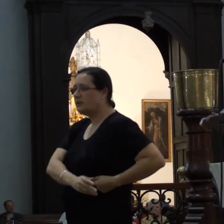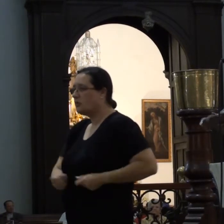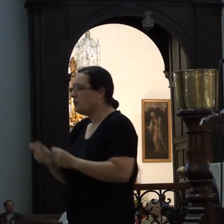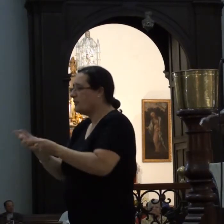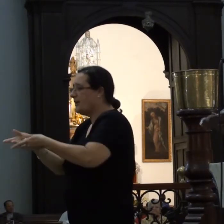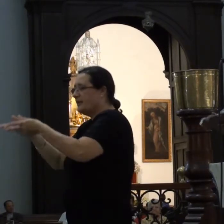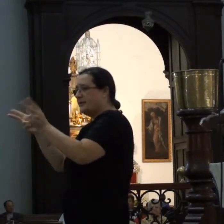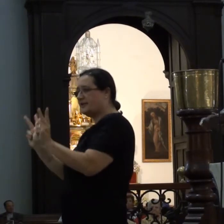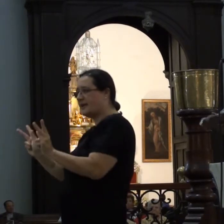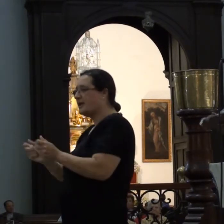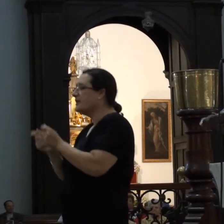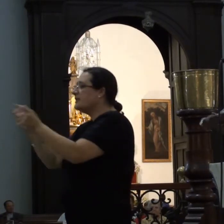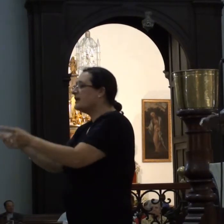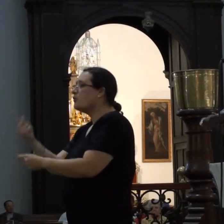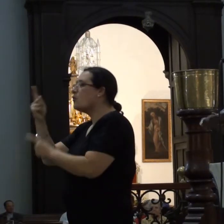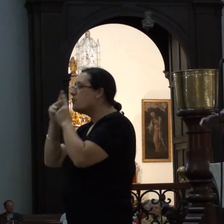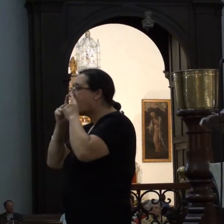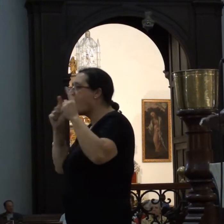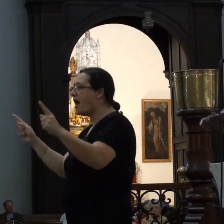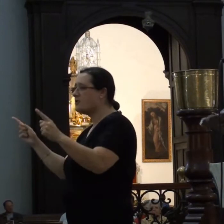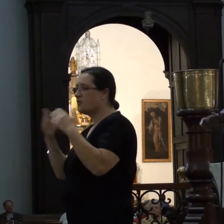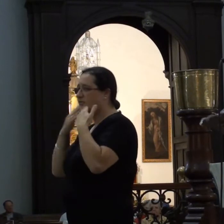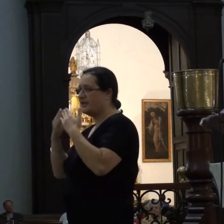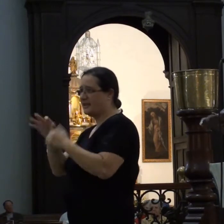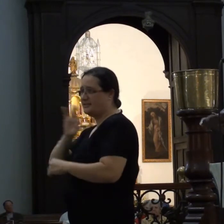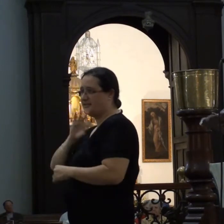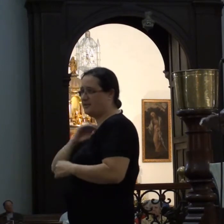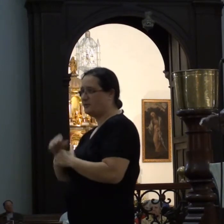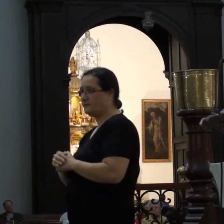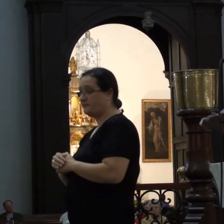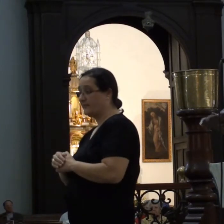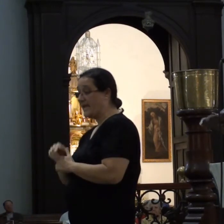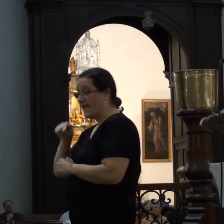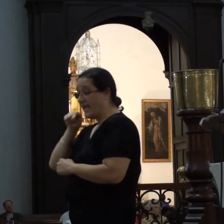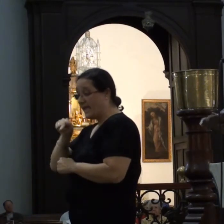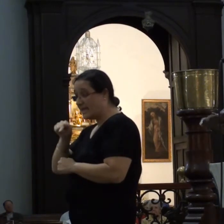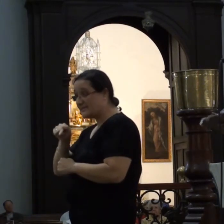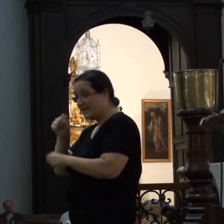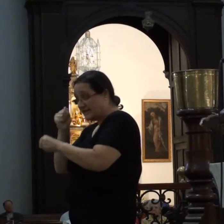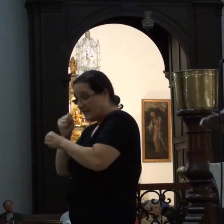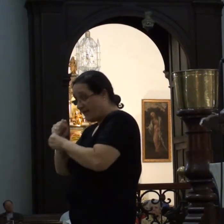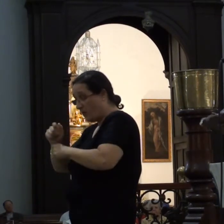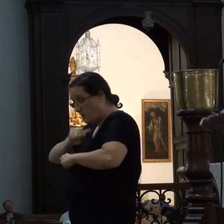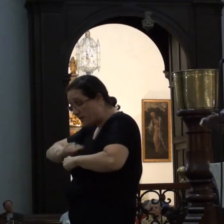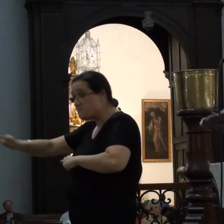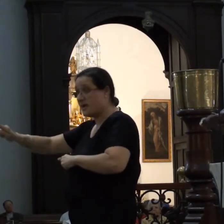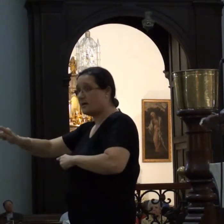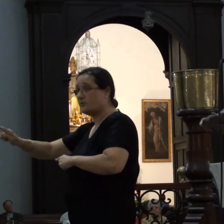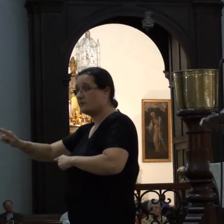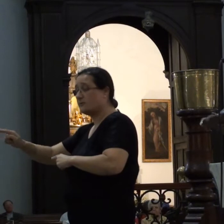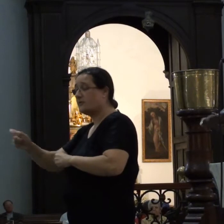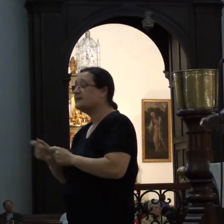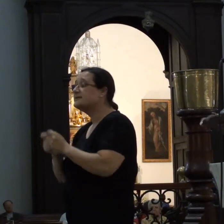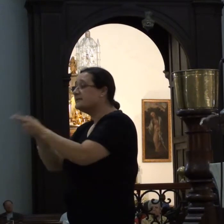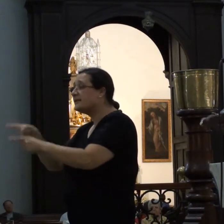proclamar un año de gracia del señor Pues bien esa misma misión la recibimos los que formamos